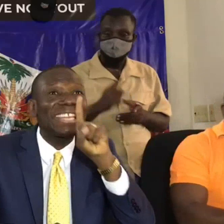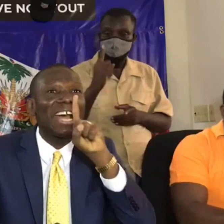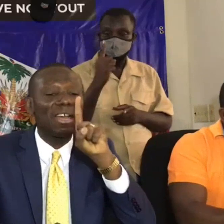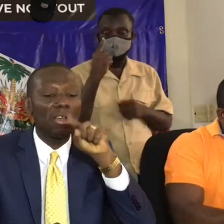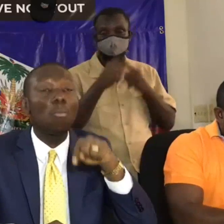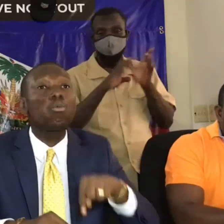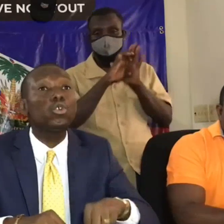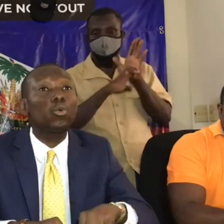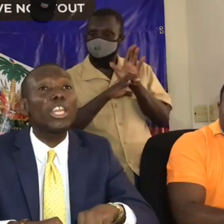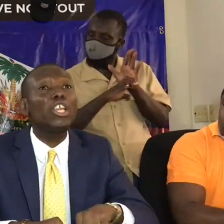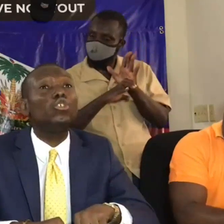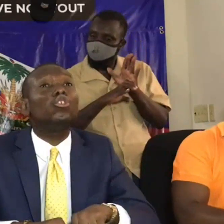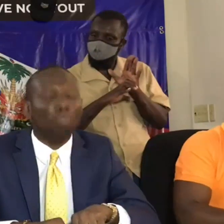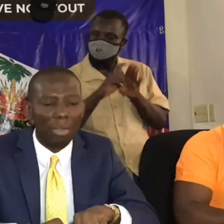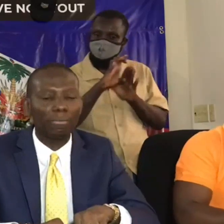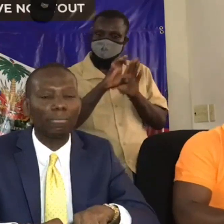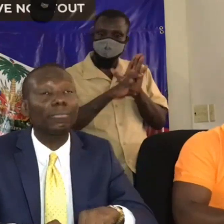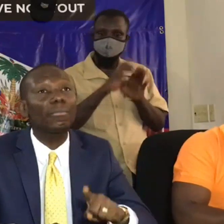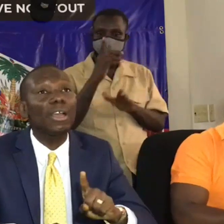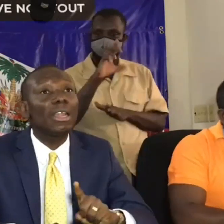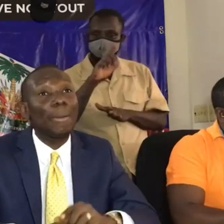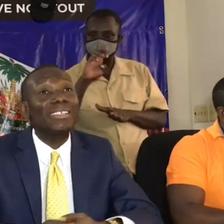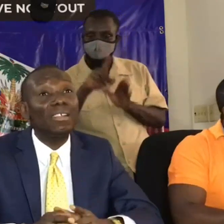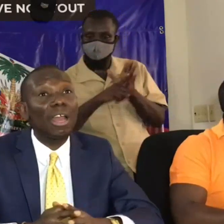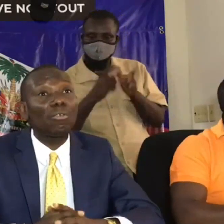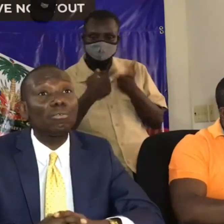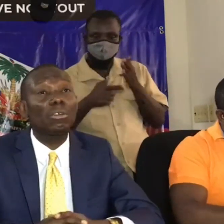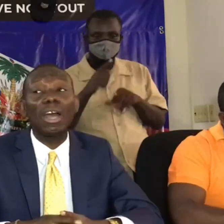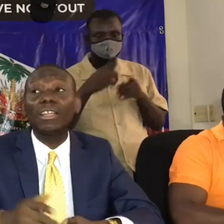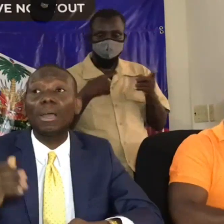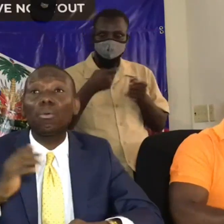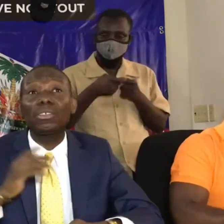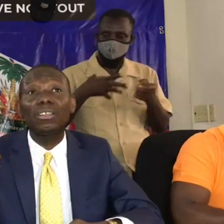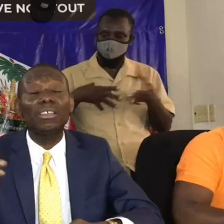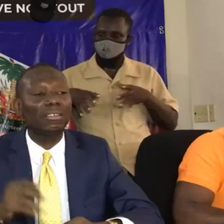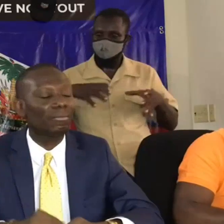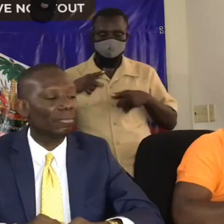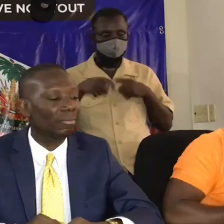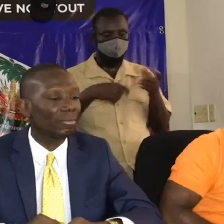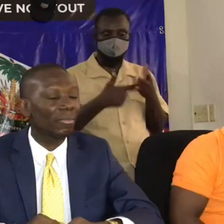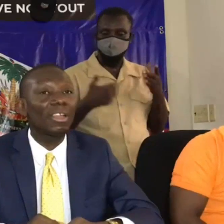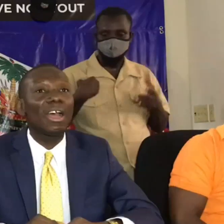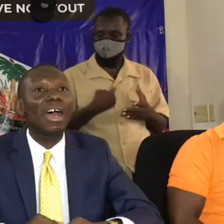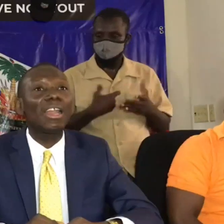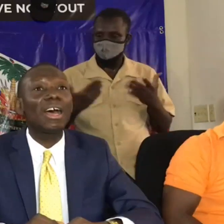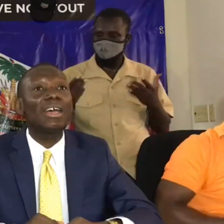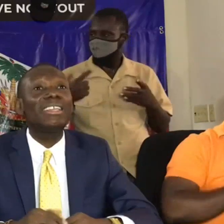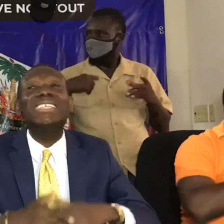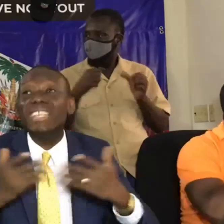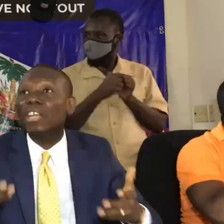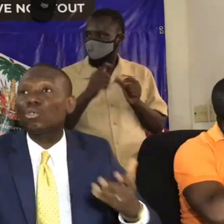en état pour joindre jugement. La présidente de la cour a déjà procédé à